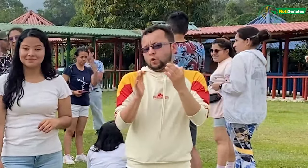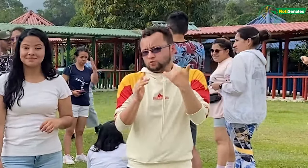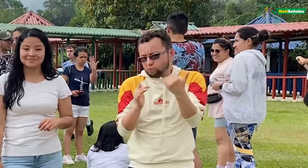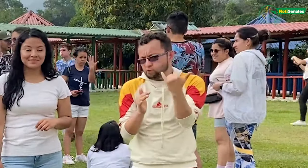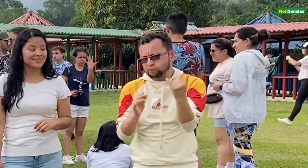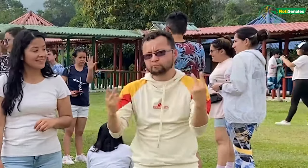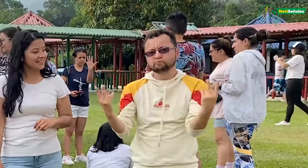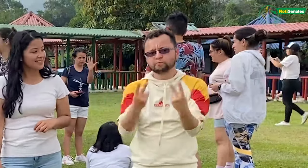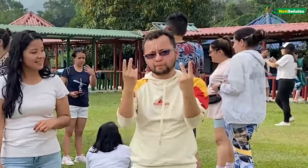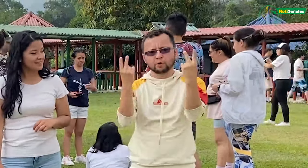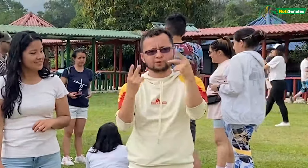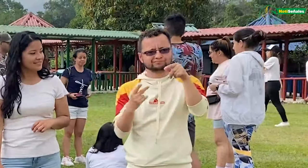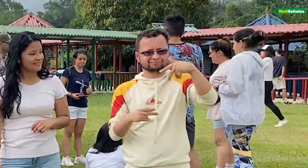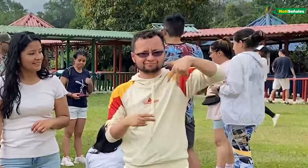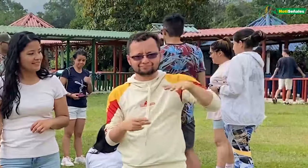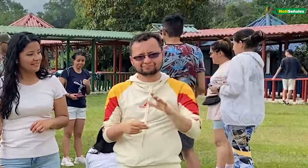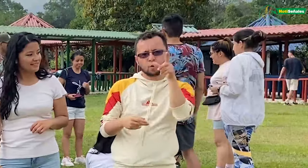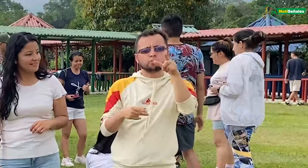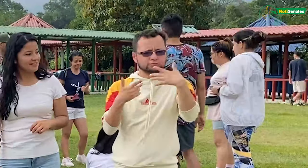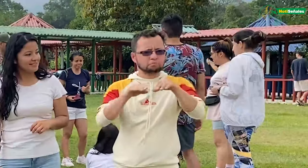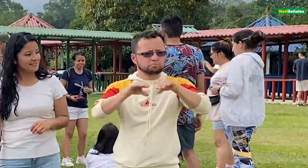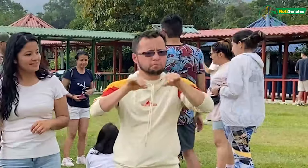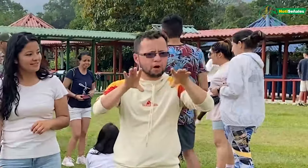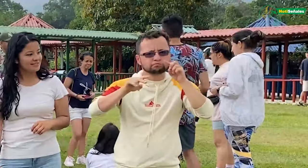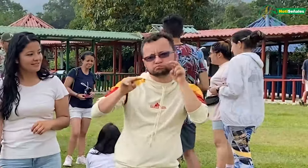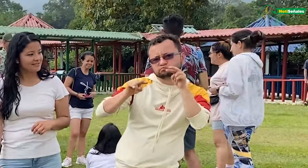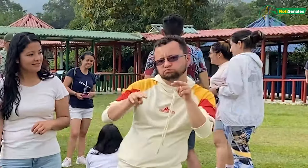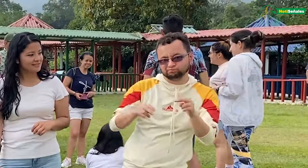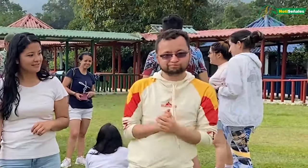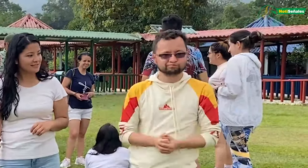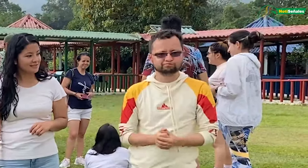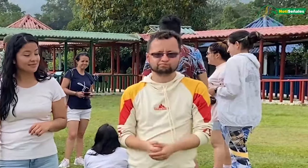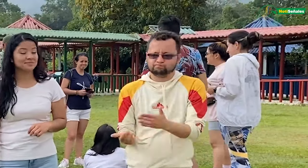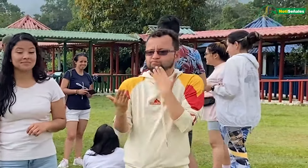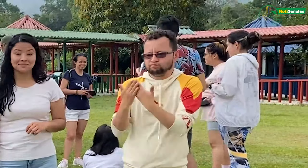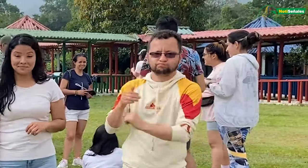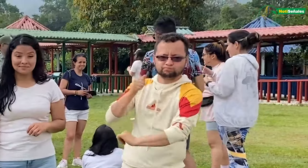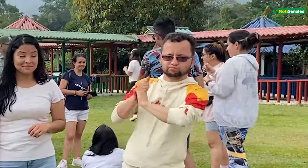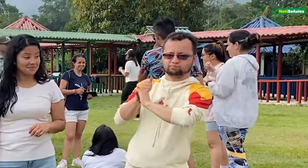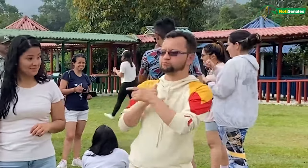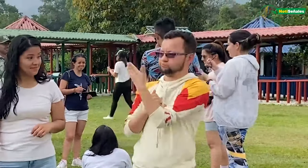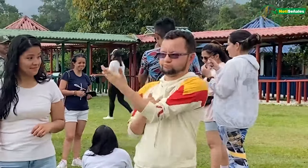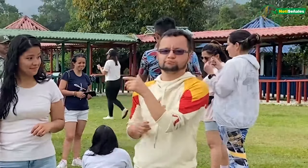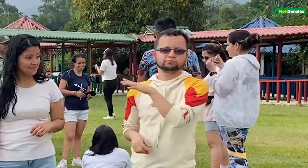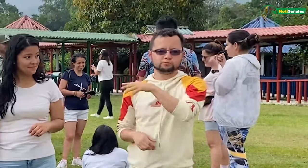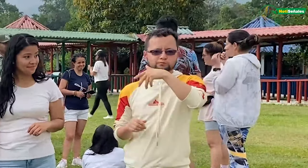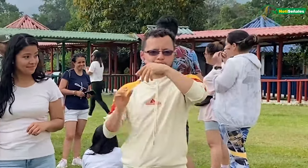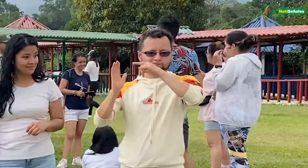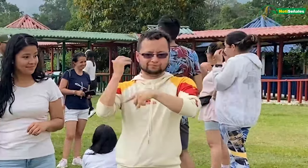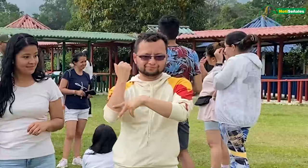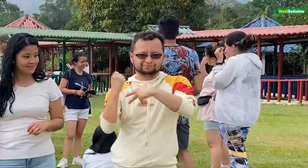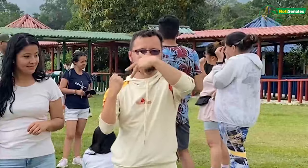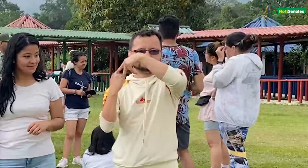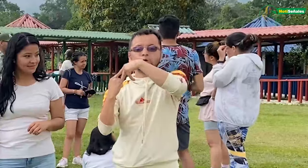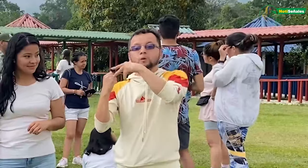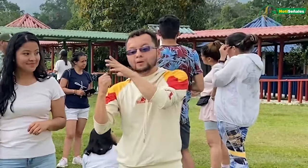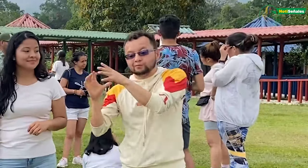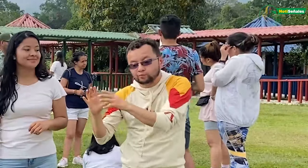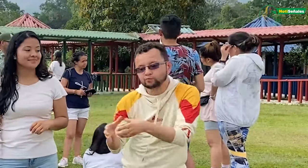la CNJS. De nuevo, agradezco el apoyo a CIAJ, Asisor y al comité organizador del campamento